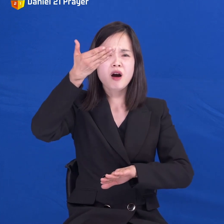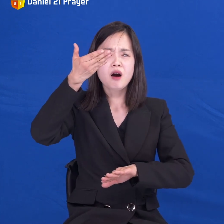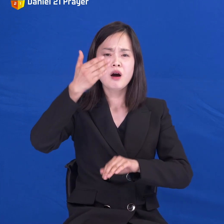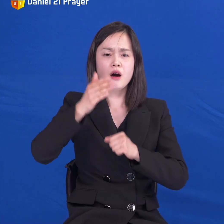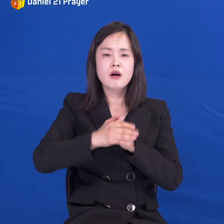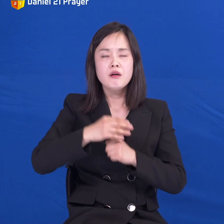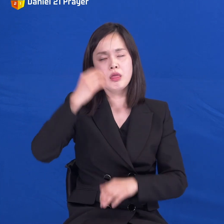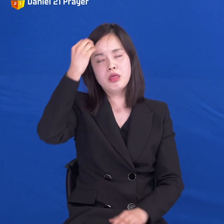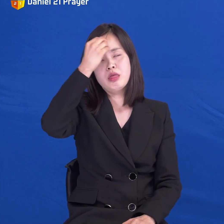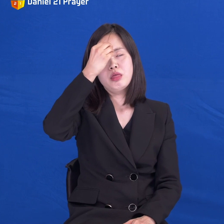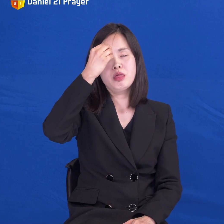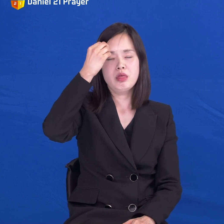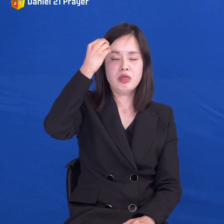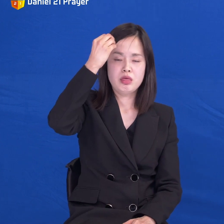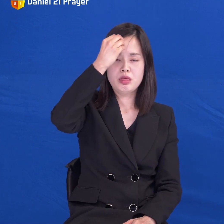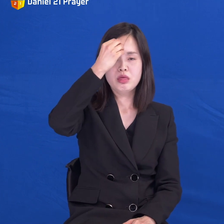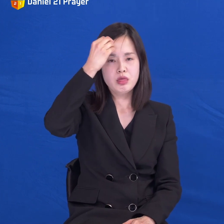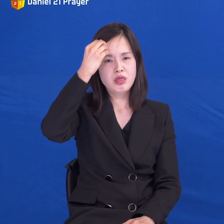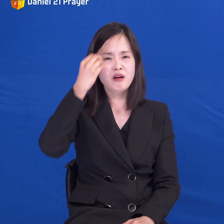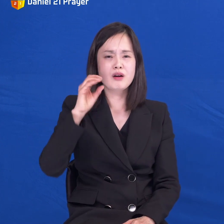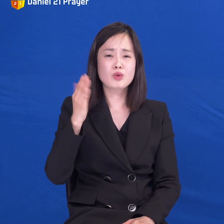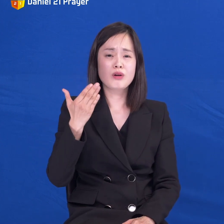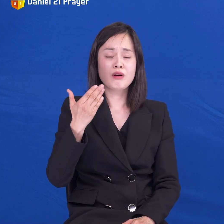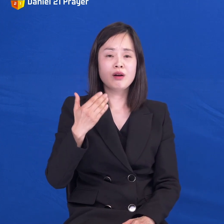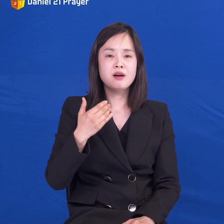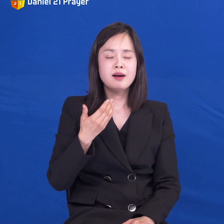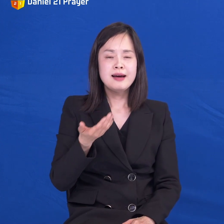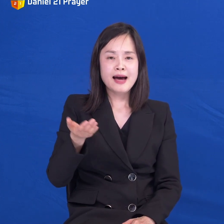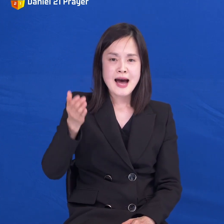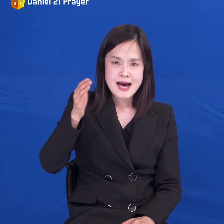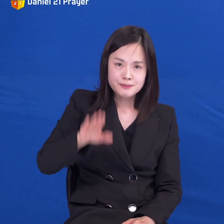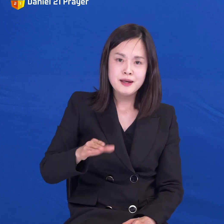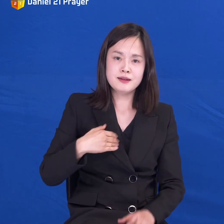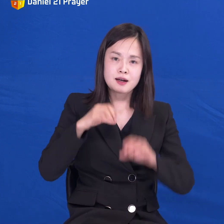그래도 선교사인데 이 정도는 감수해야지.